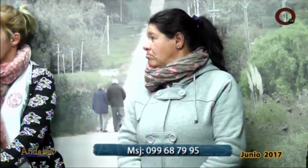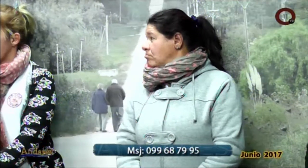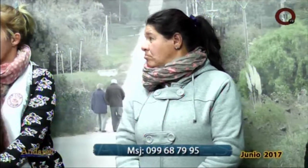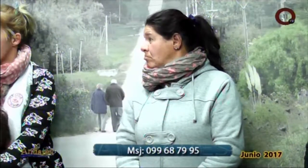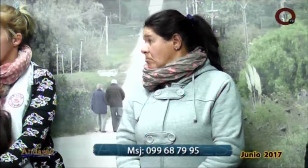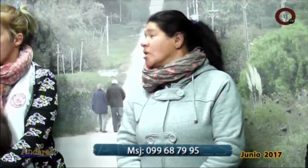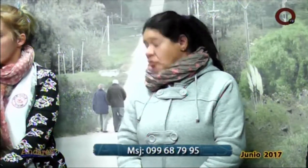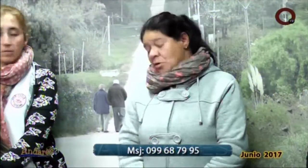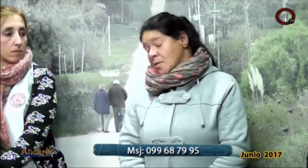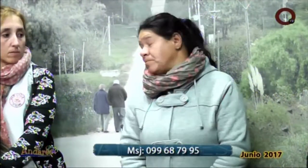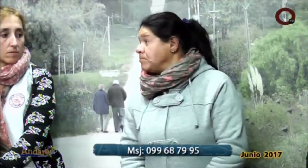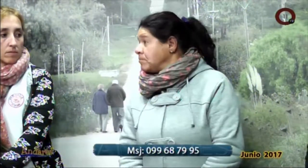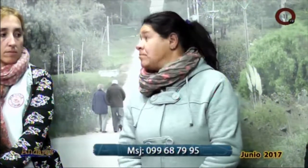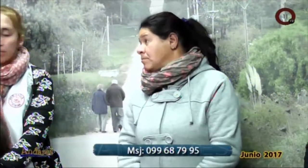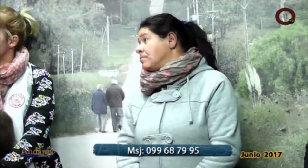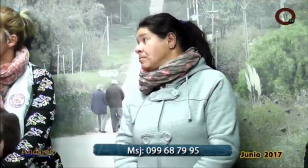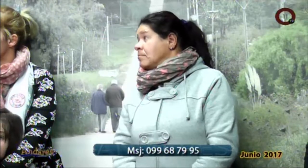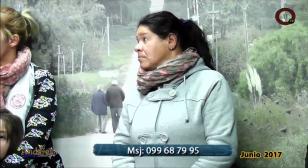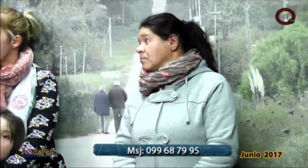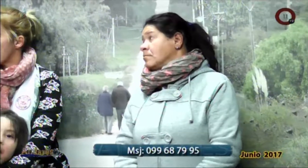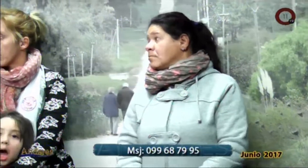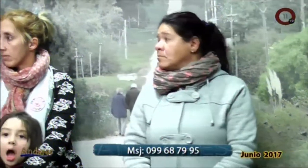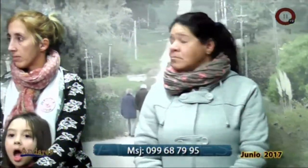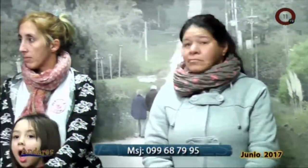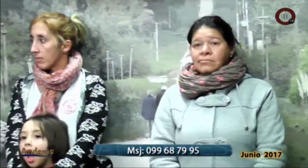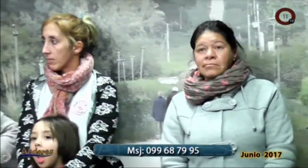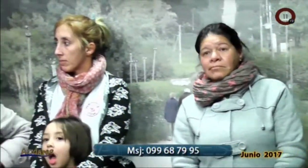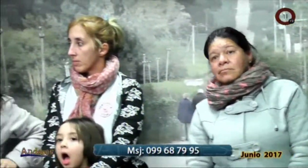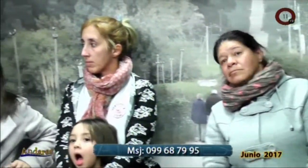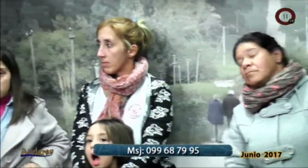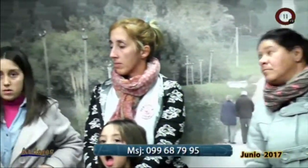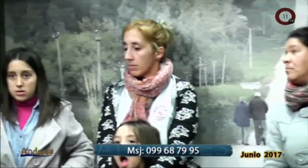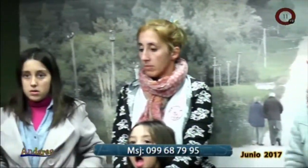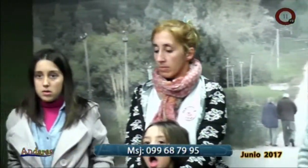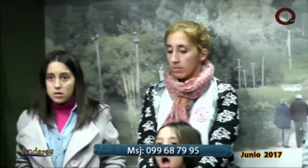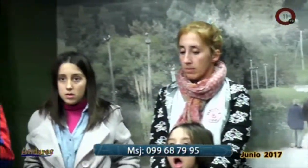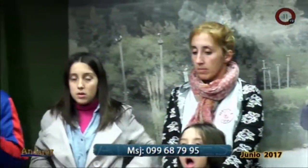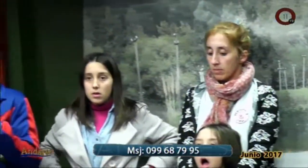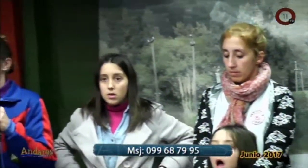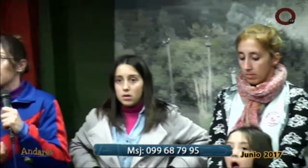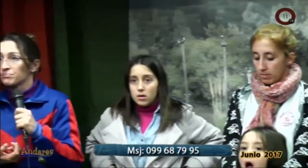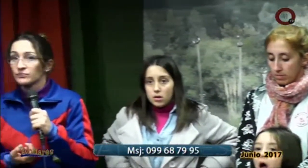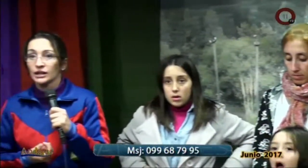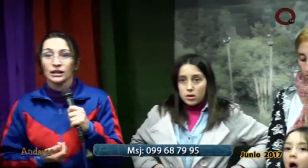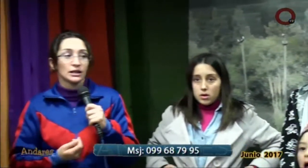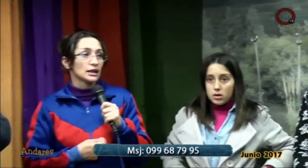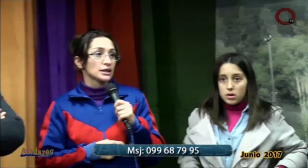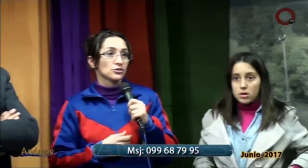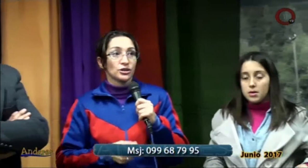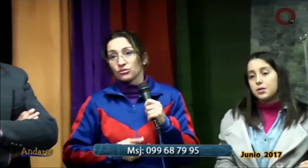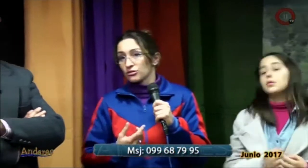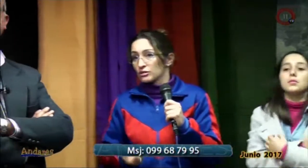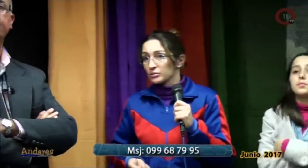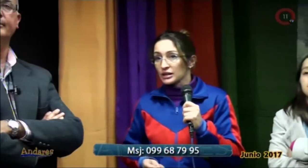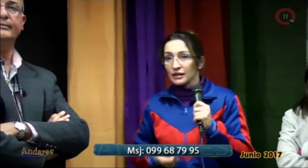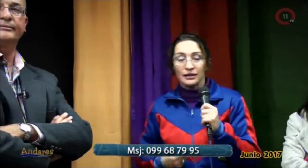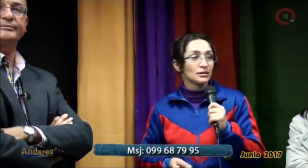Pero bien Pero bien El tema que ella se había enojado En principio Porque claro La persona que la atendió No la entendía Y le dijeron